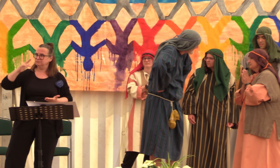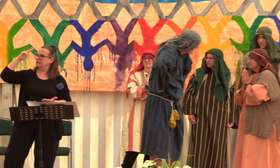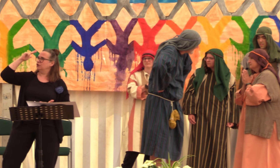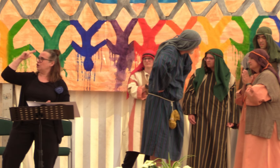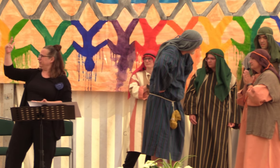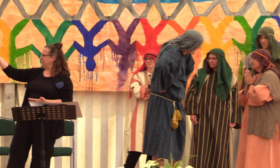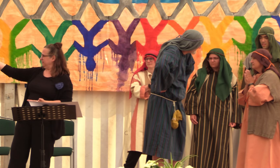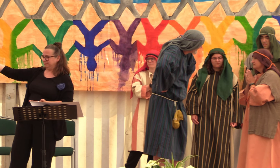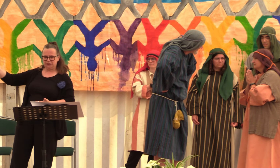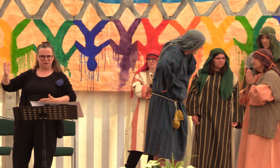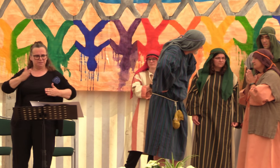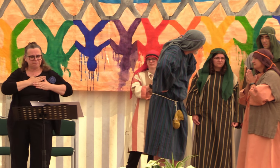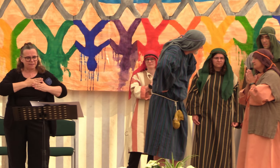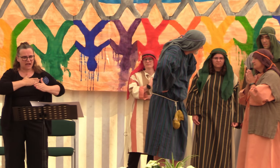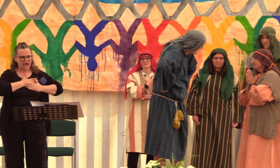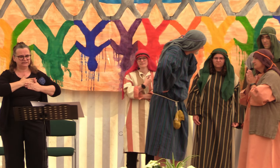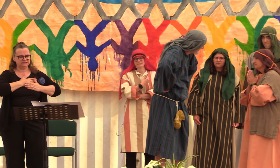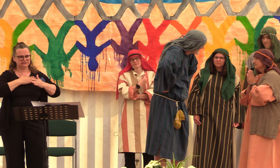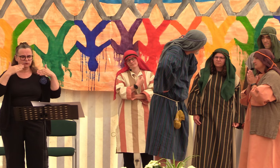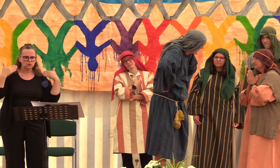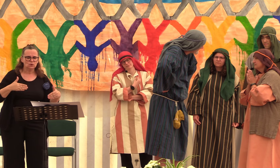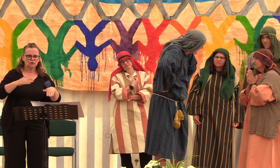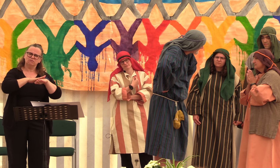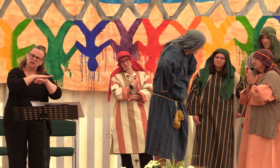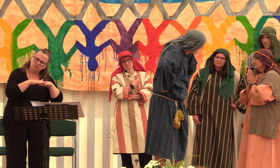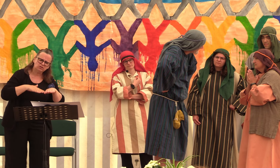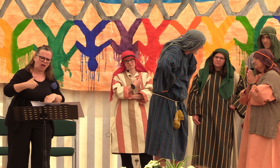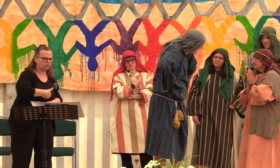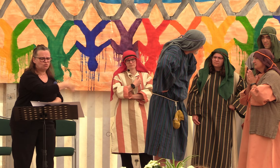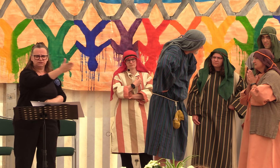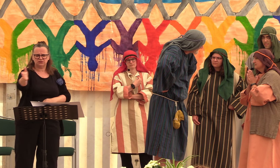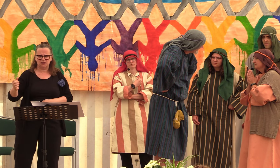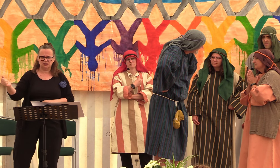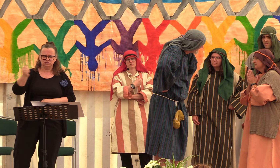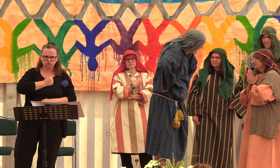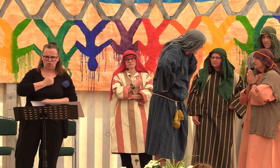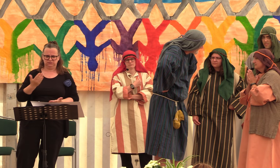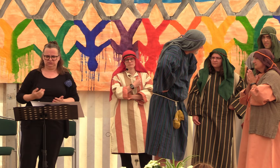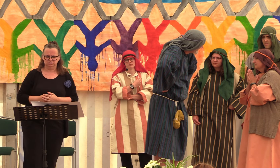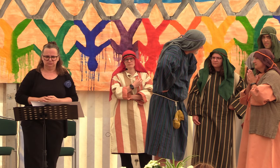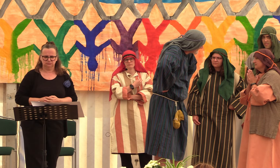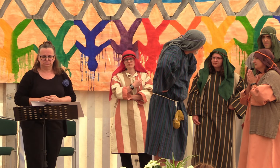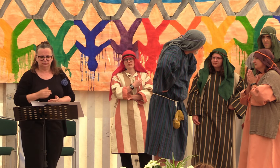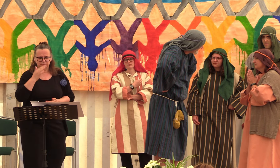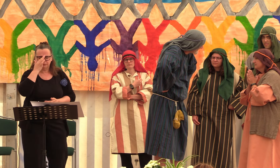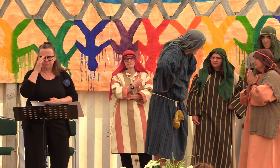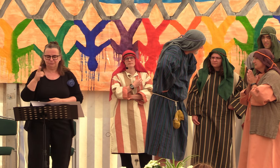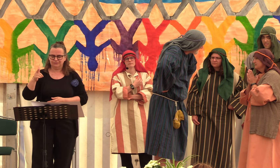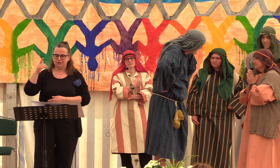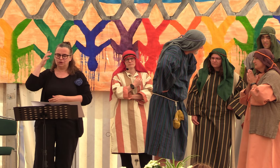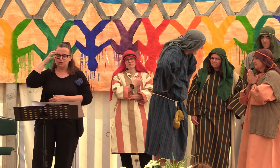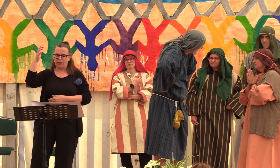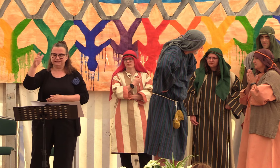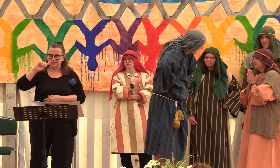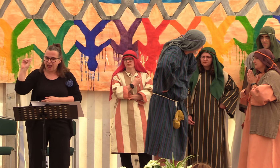ein großes Herz für uns. Gott ist barmherzig und verzeiht uns unsere Schuld.